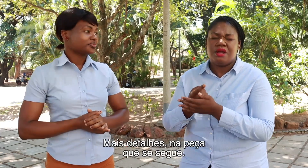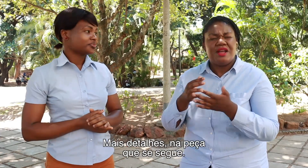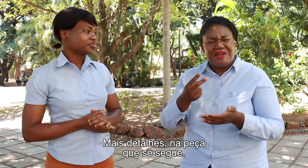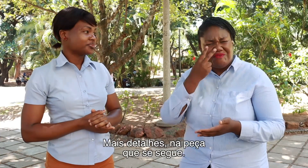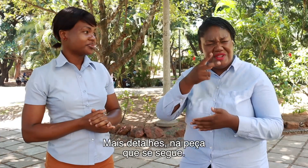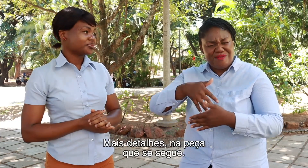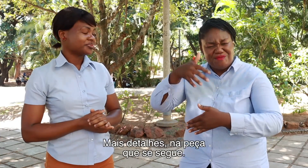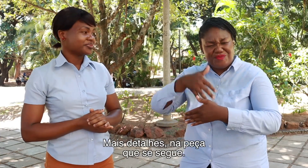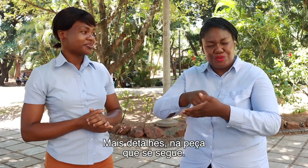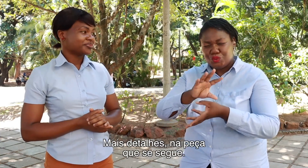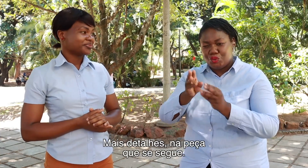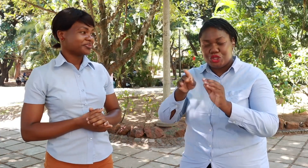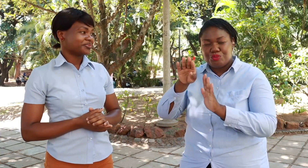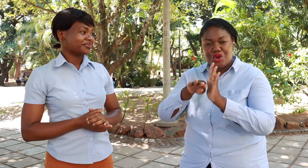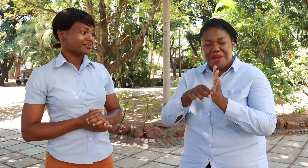na peça que se segue.